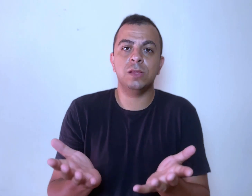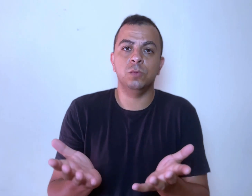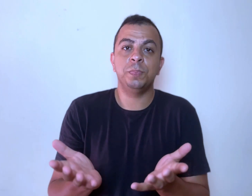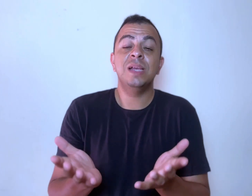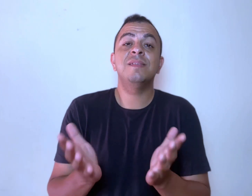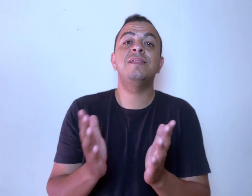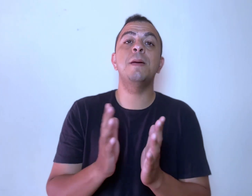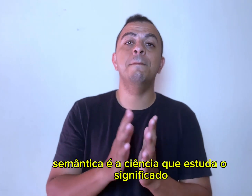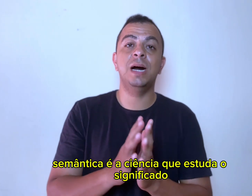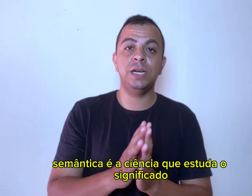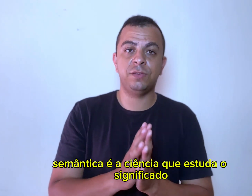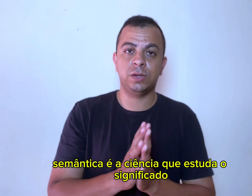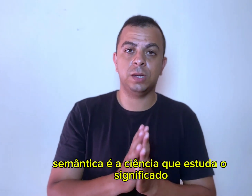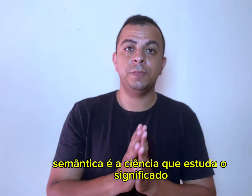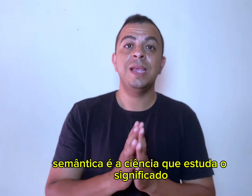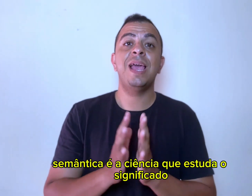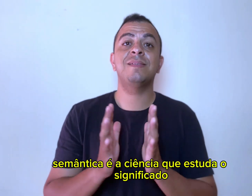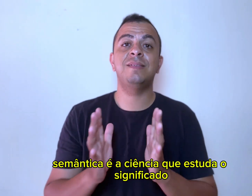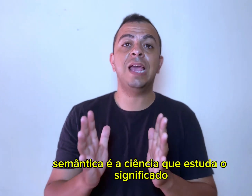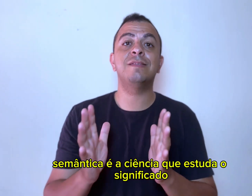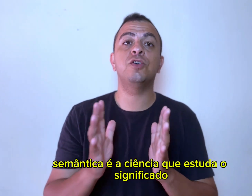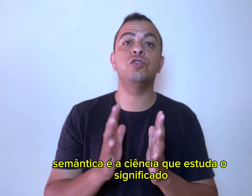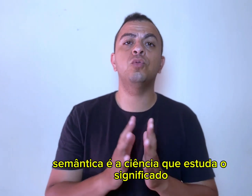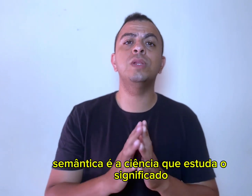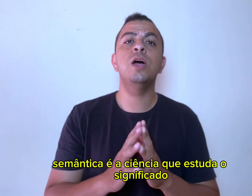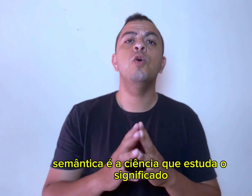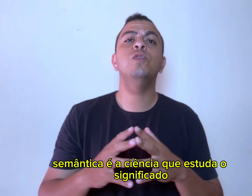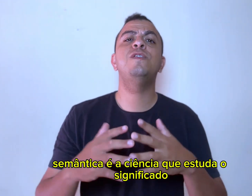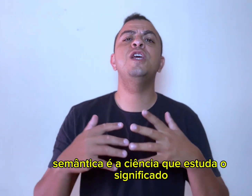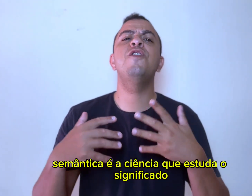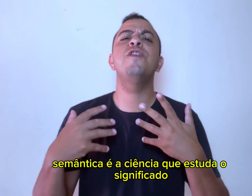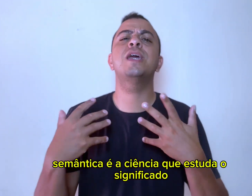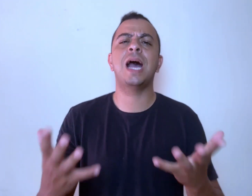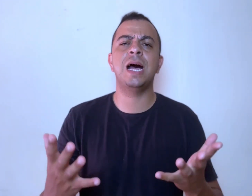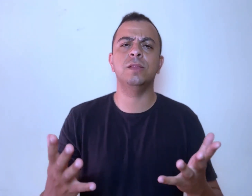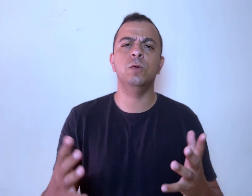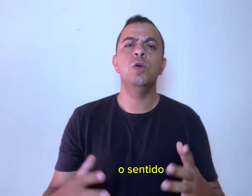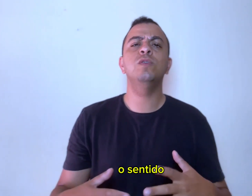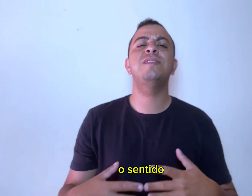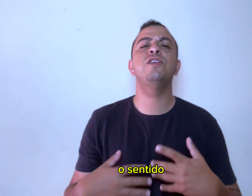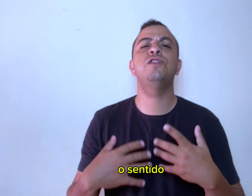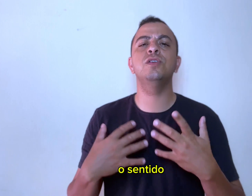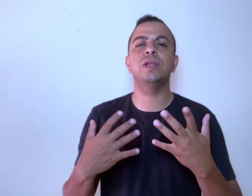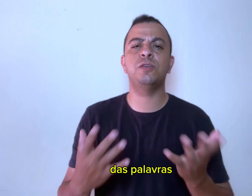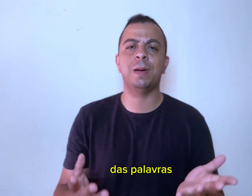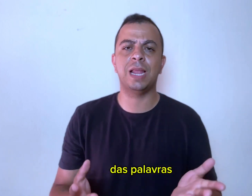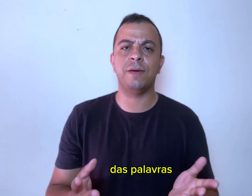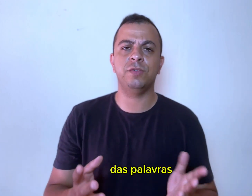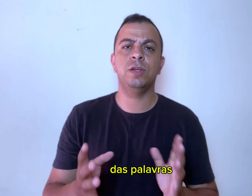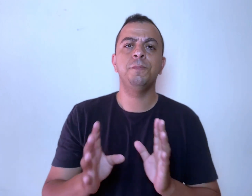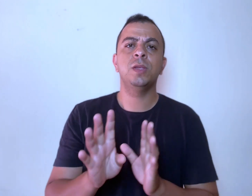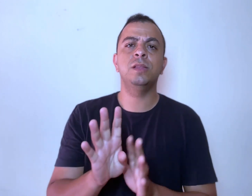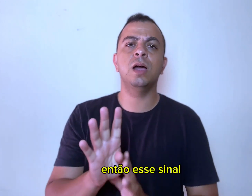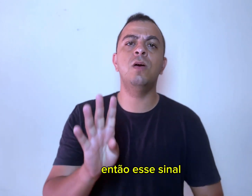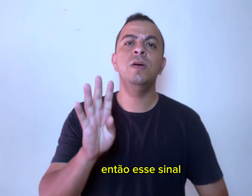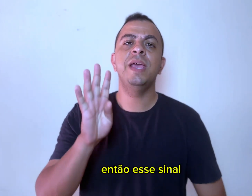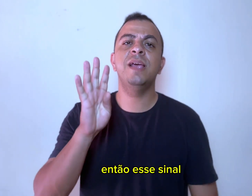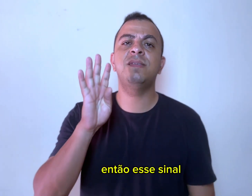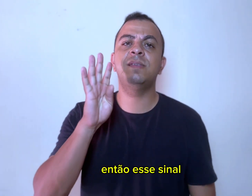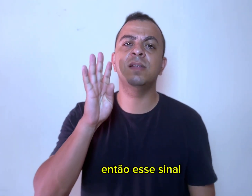significado. Semântica é a ciência que estuda o significado, o sentido das palavras. Então, esse